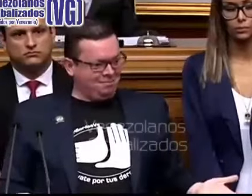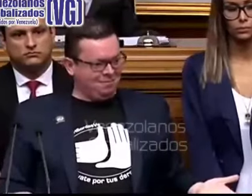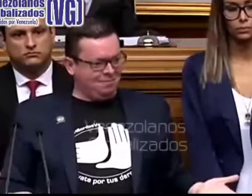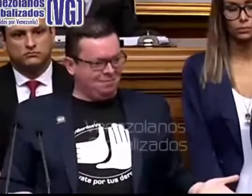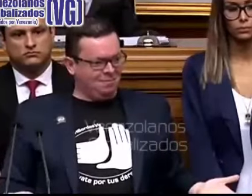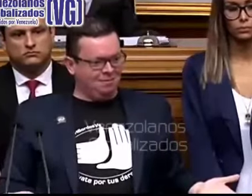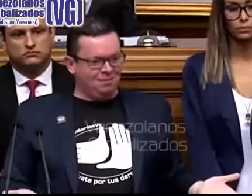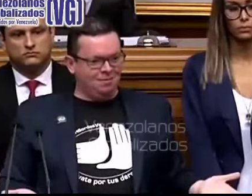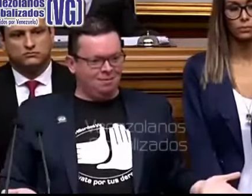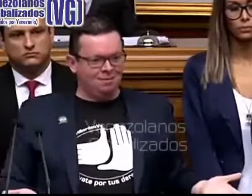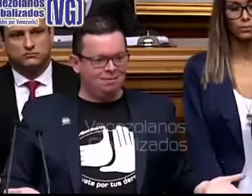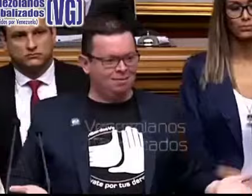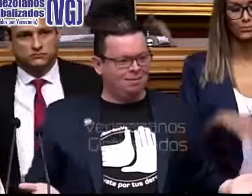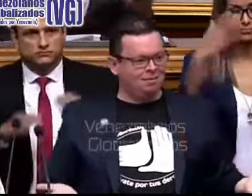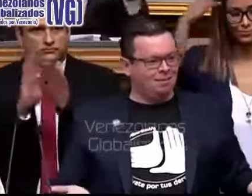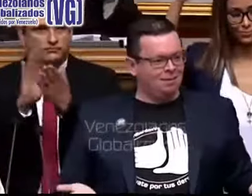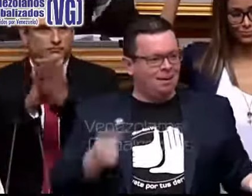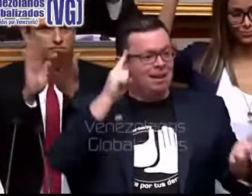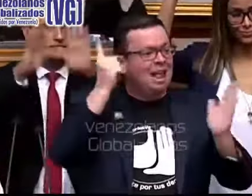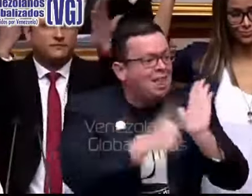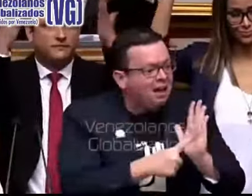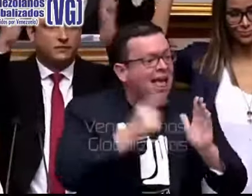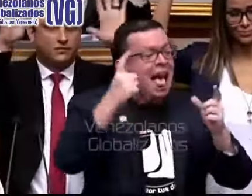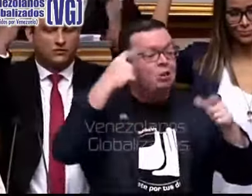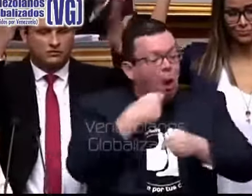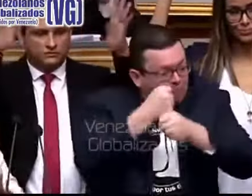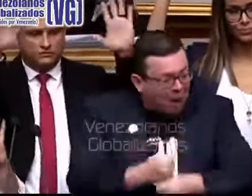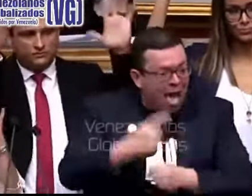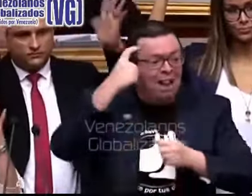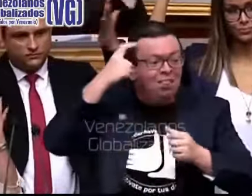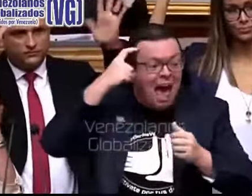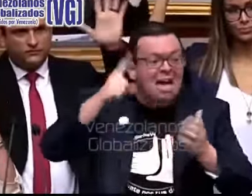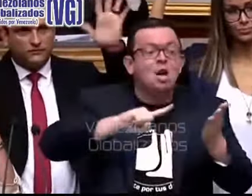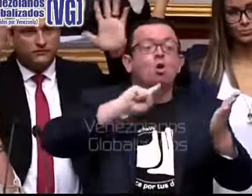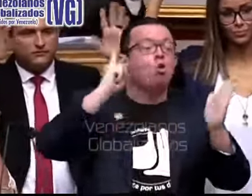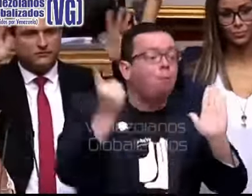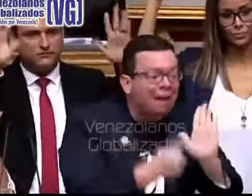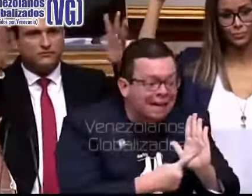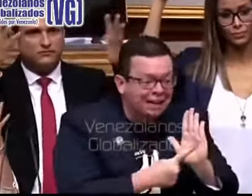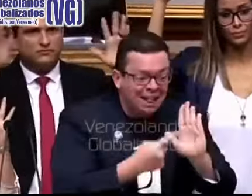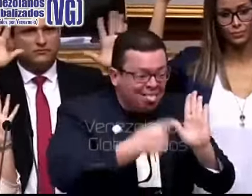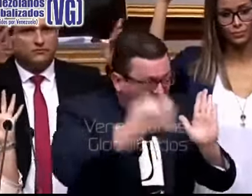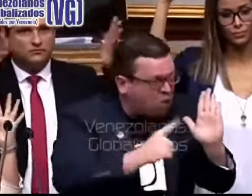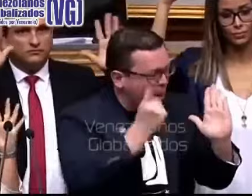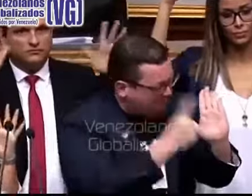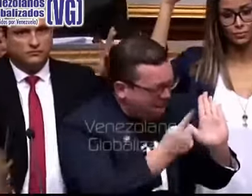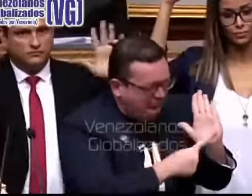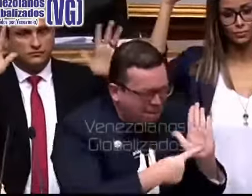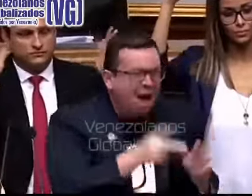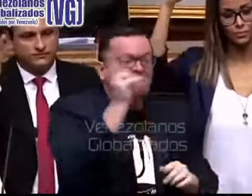potencia? Solamente el día en el que se cumplan los derechos, en ese día es que realmente Venezuela llegará a ser